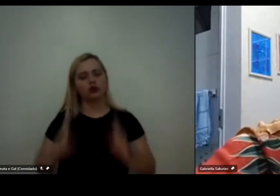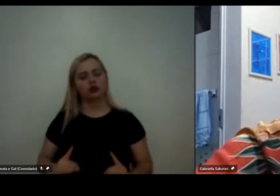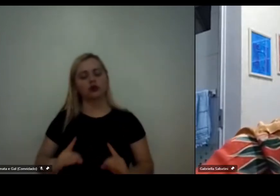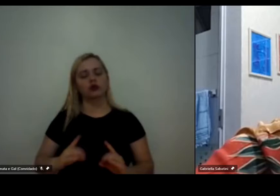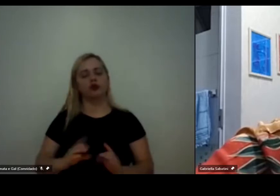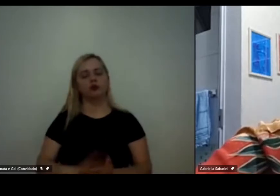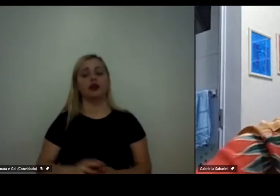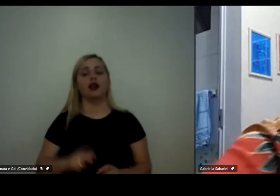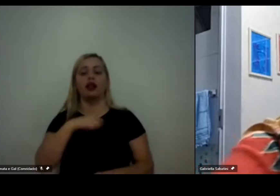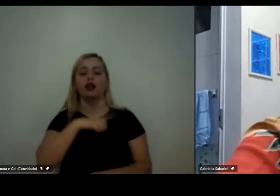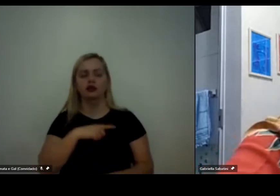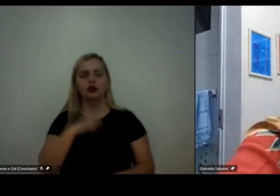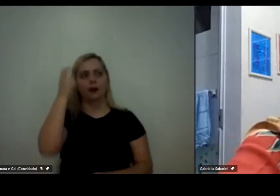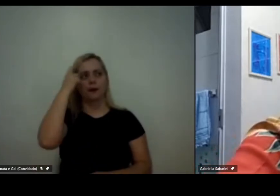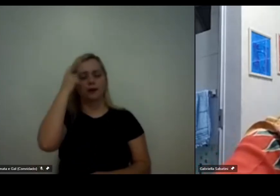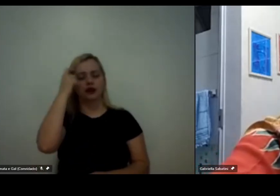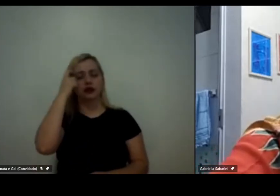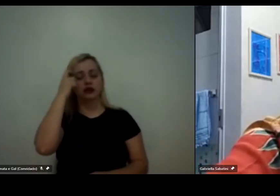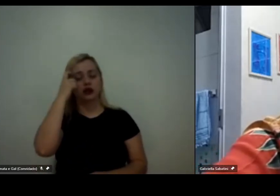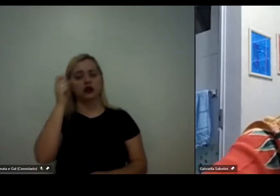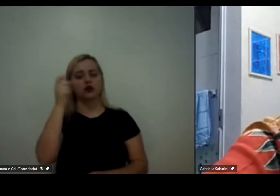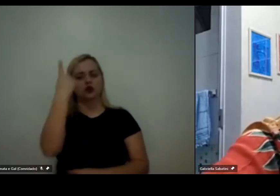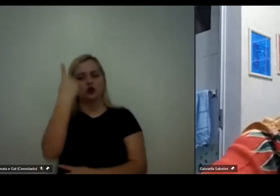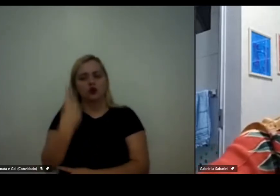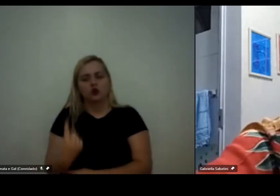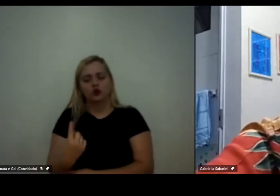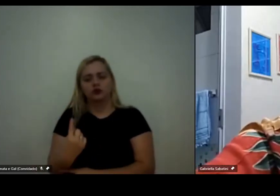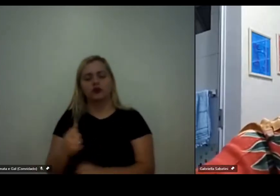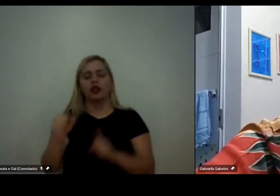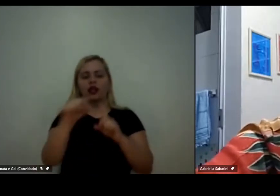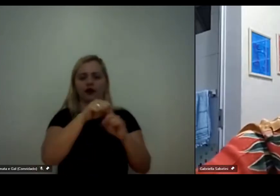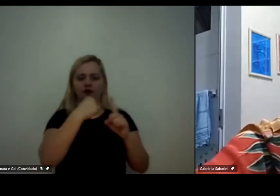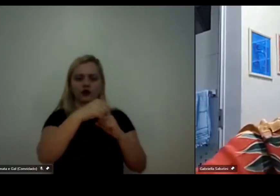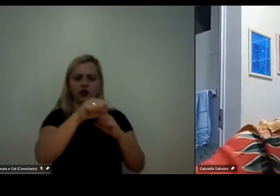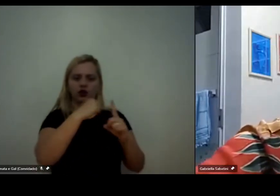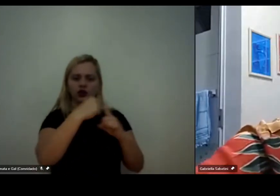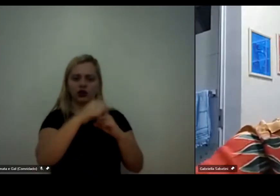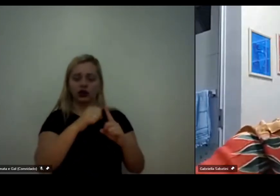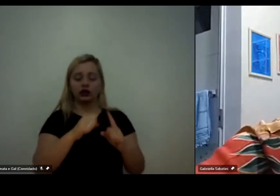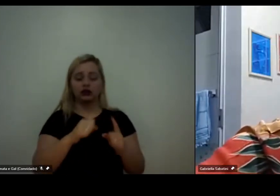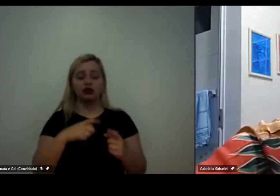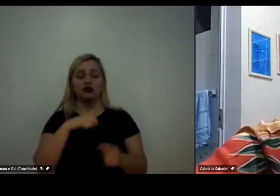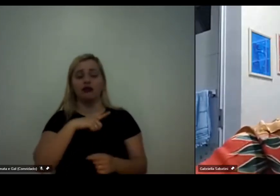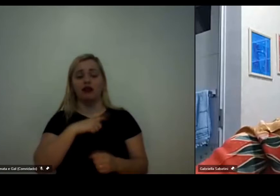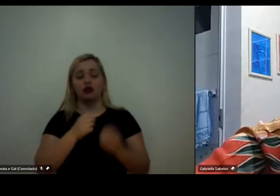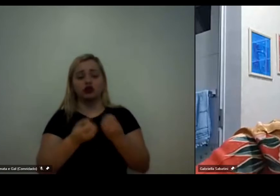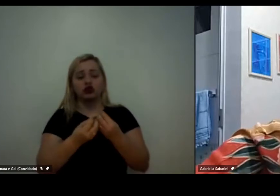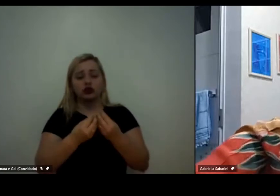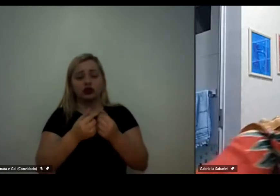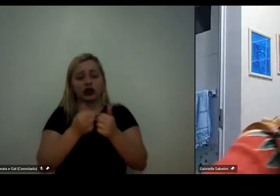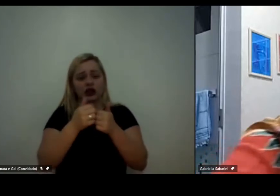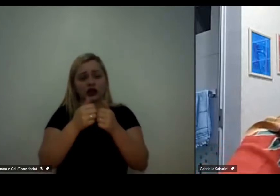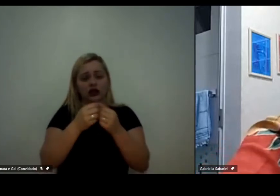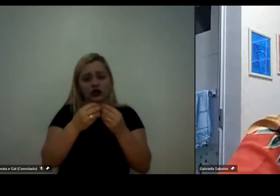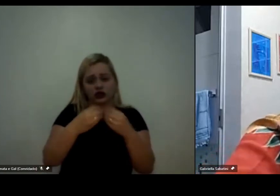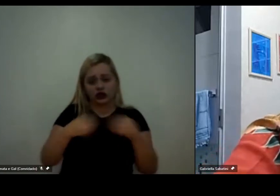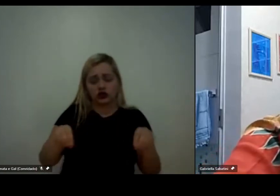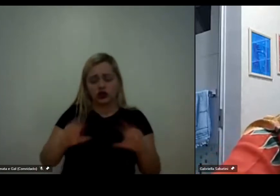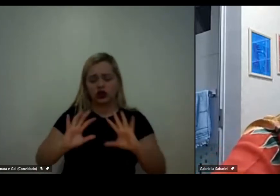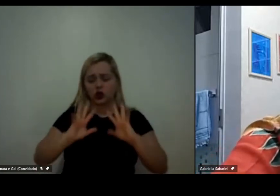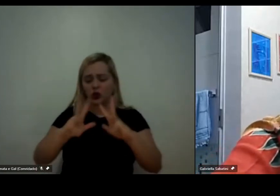maneira individualizada potencializa a violência e desestabiliza a resistência coletiva, na medida em